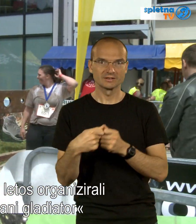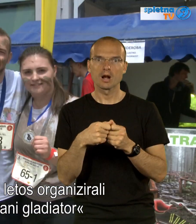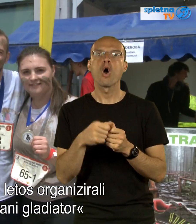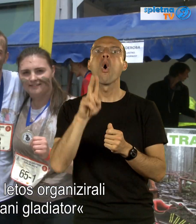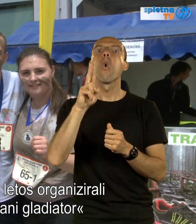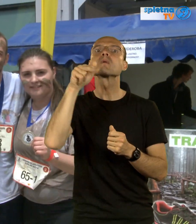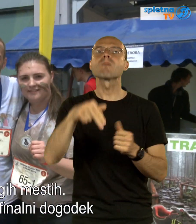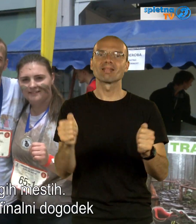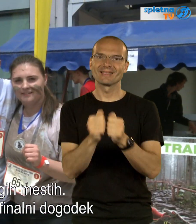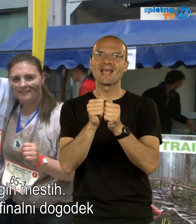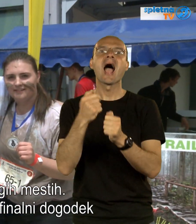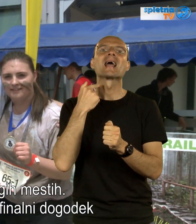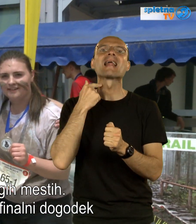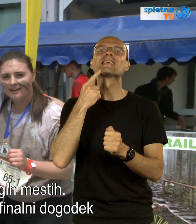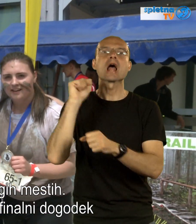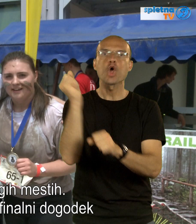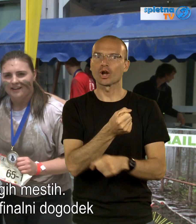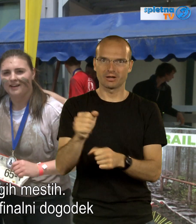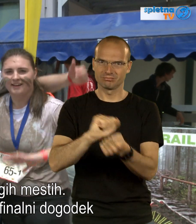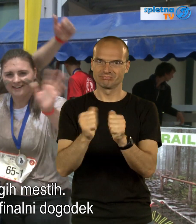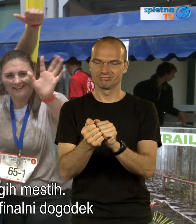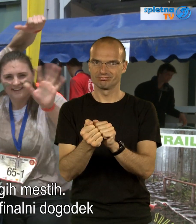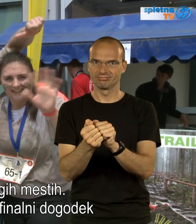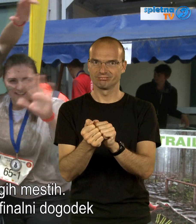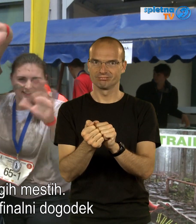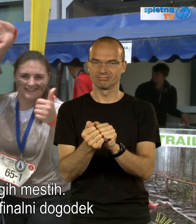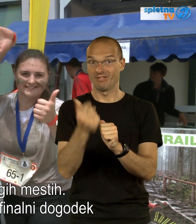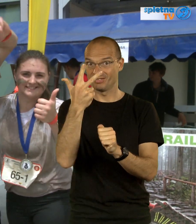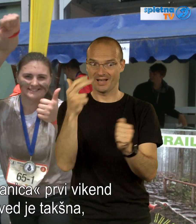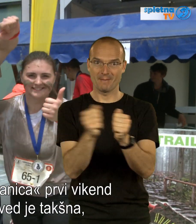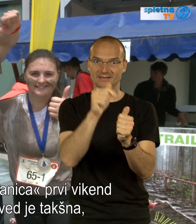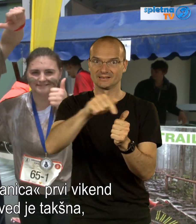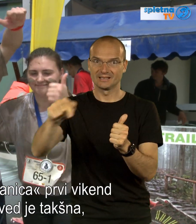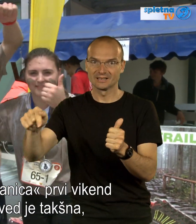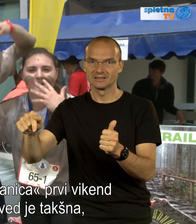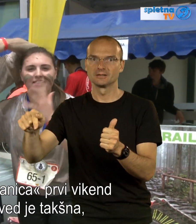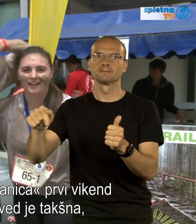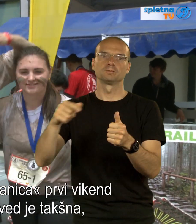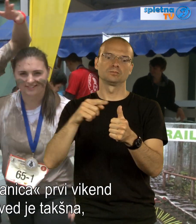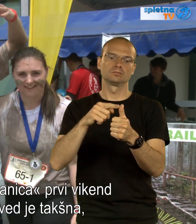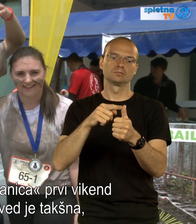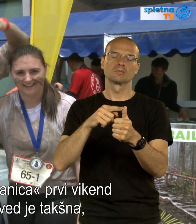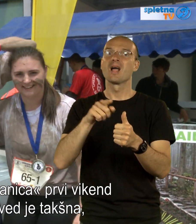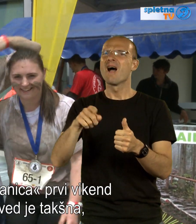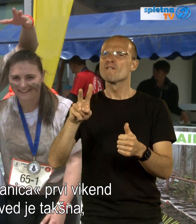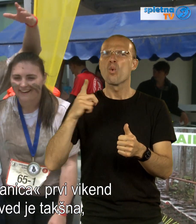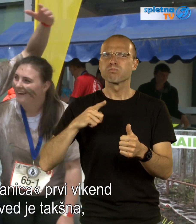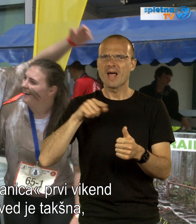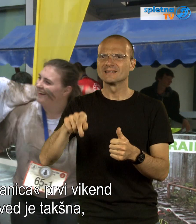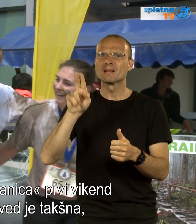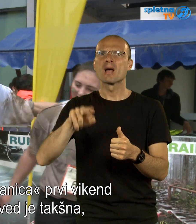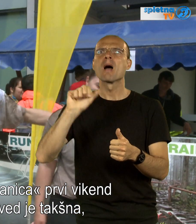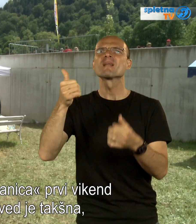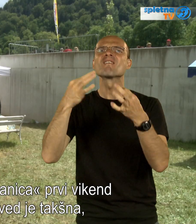Urbani gladiator tudi v 3 drugih mestih. Mi imamo v Ljubljani finalni dogodek športni vikend Ljubljanica v prvi vikend v septembru